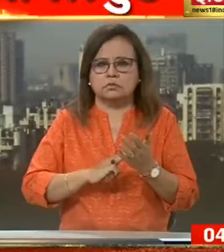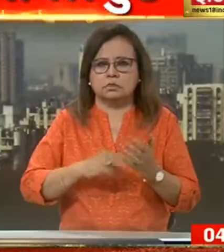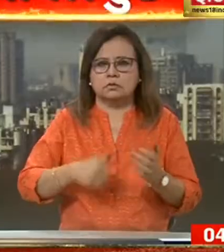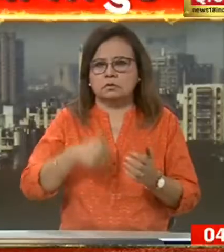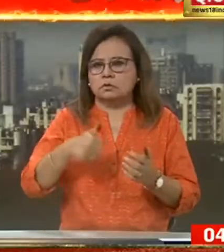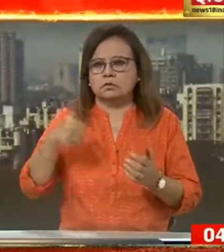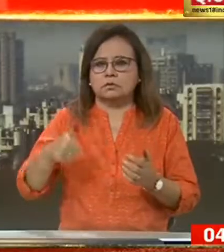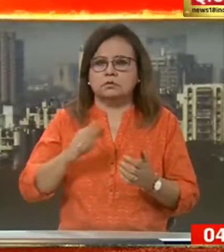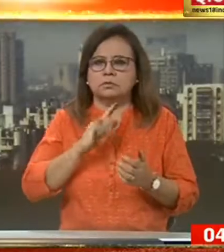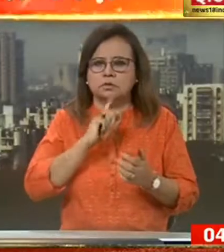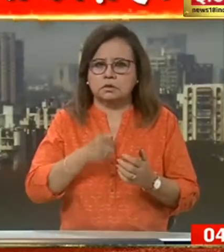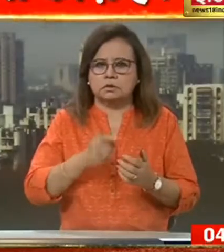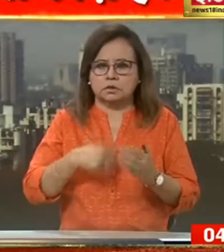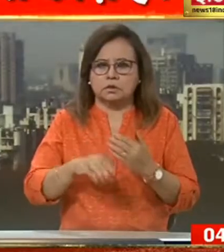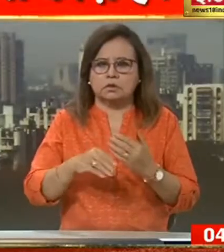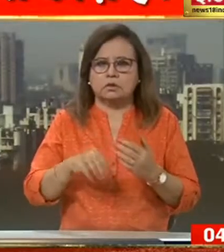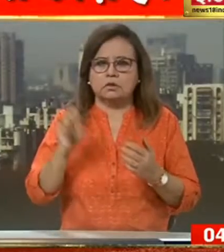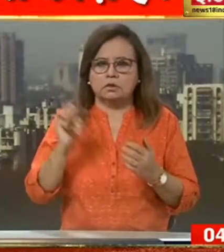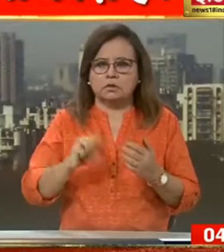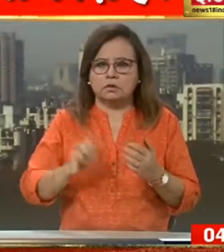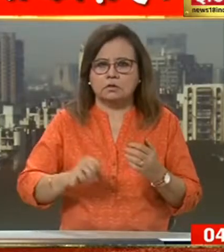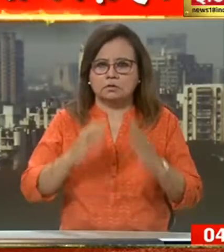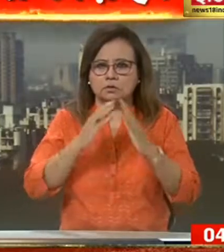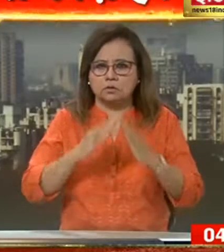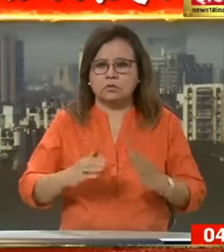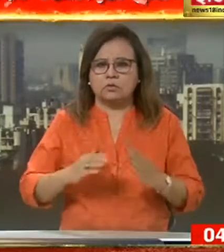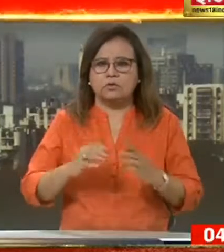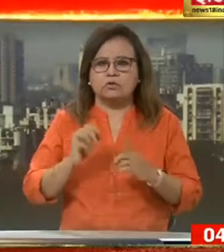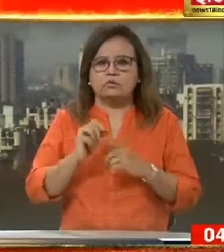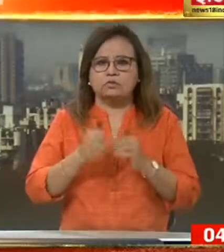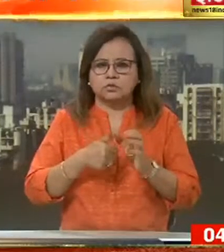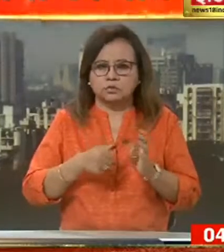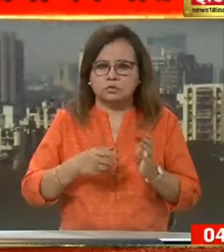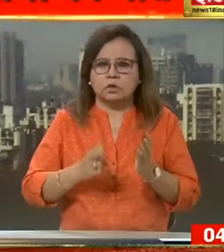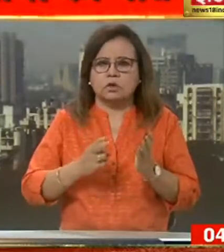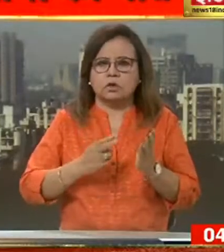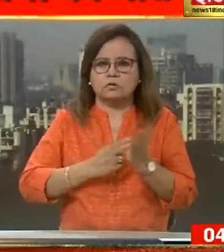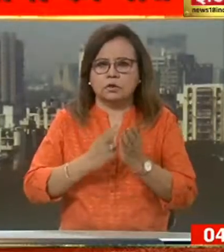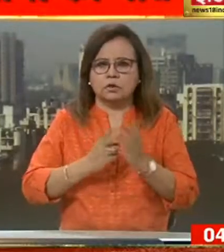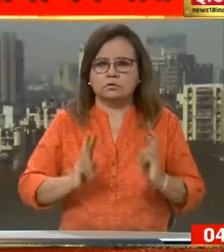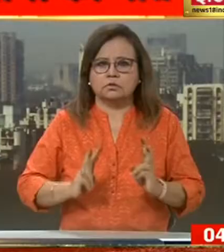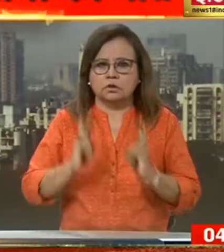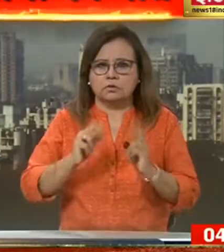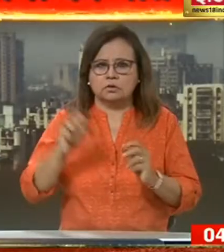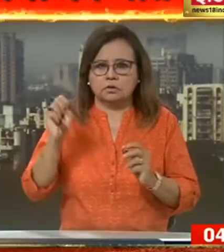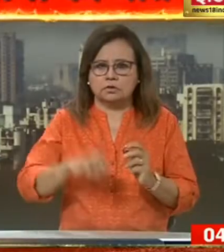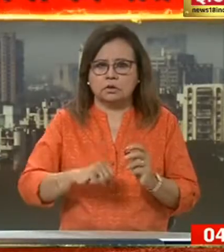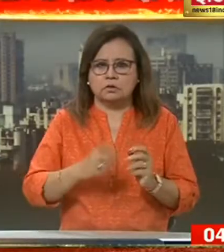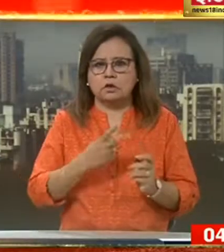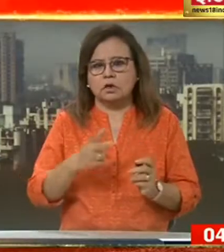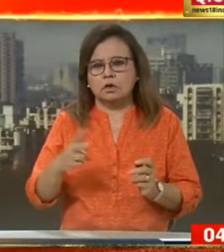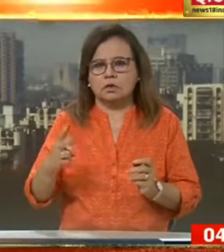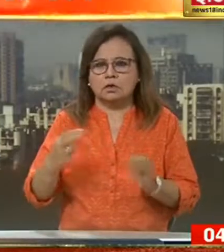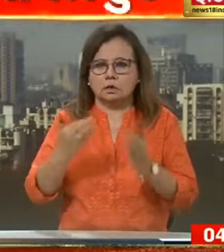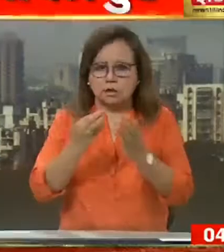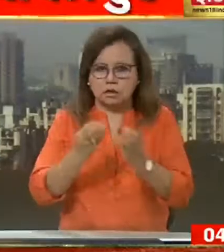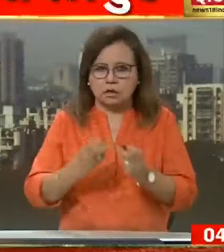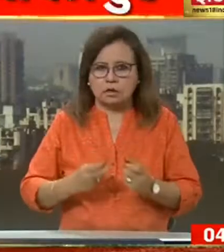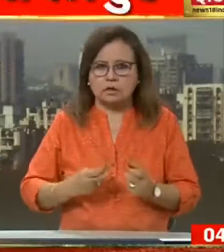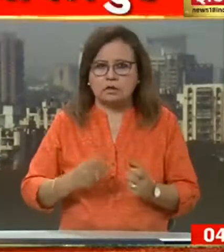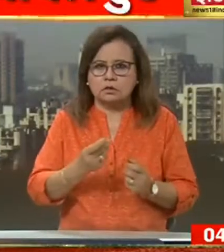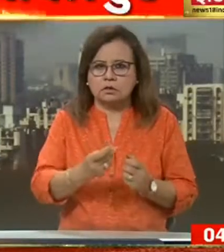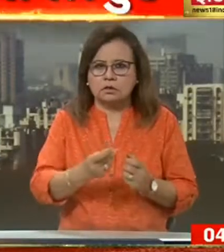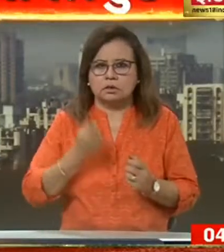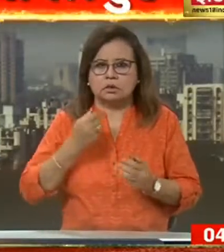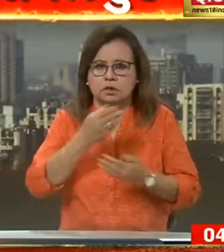ने जिला अधिकारियों को यह भी निर्देश दिए कि क्षतिग्रस्त भवनों पुस्तकों एवं खेतों को हुए नुकसान का अलग